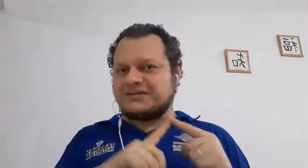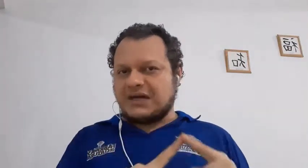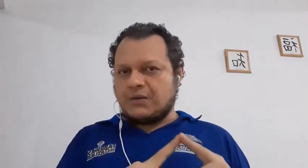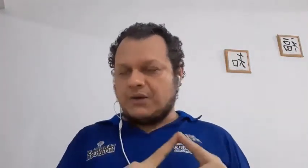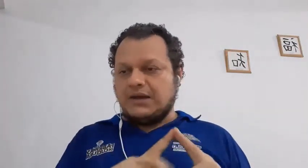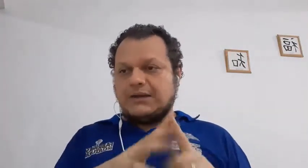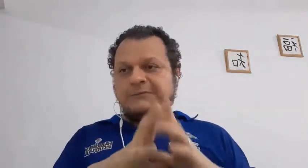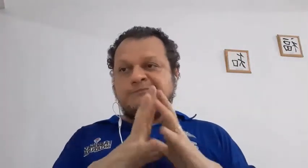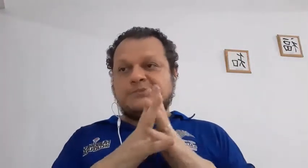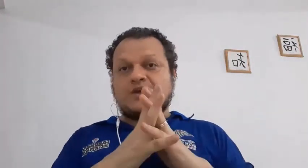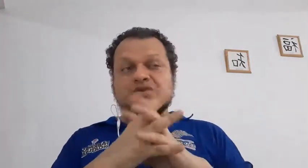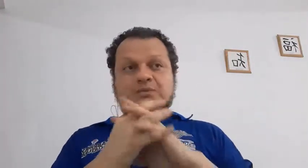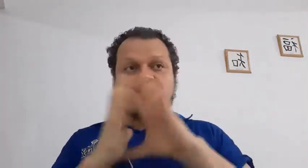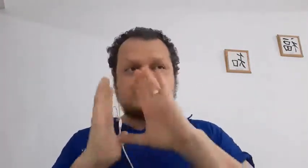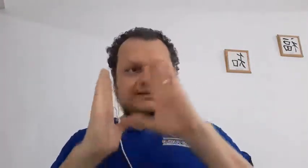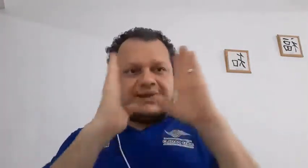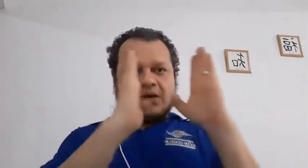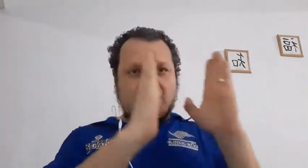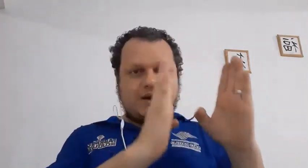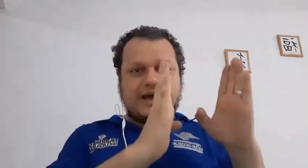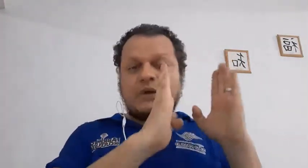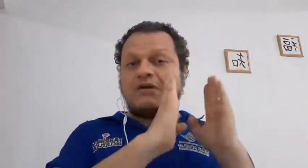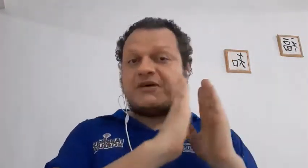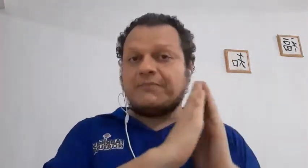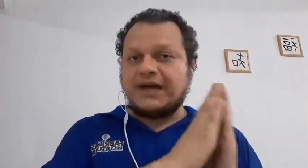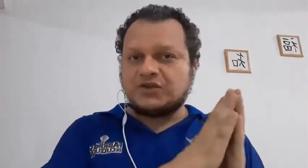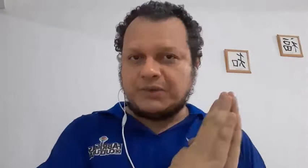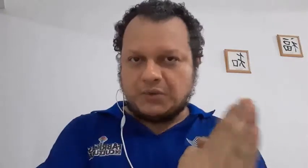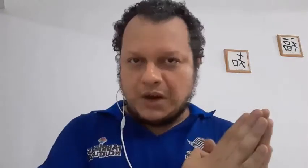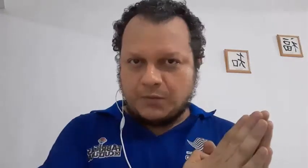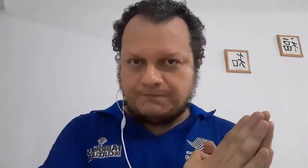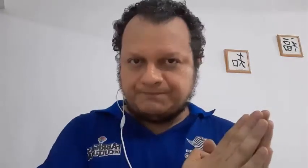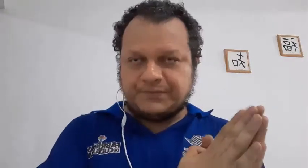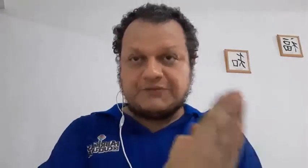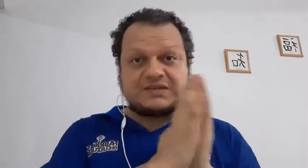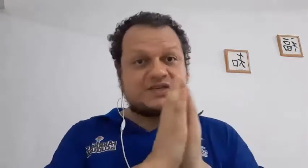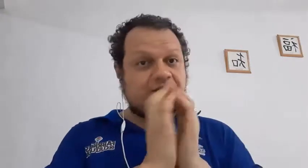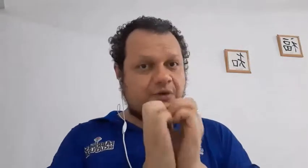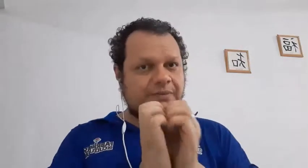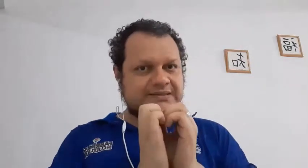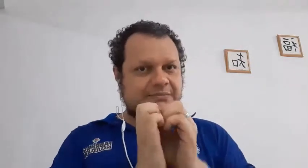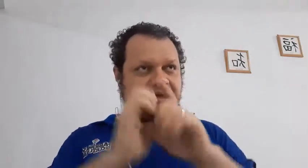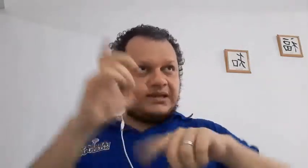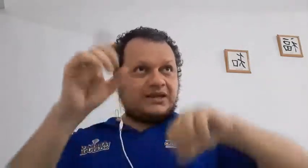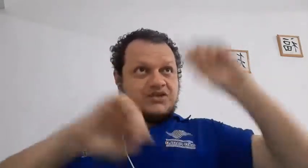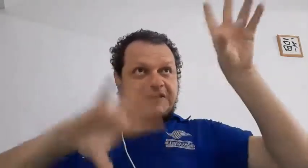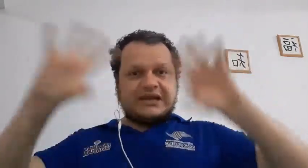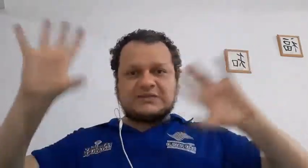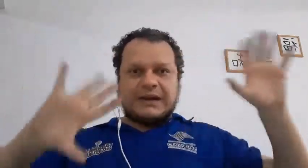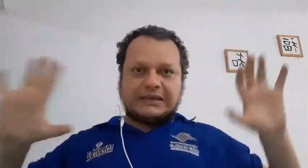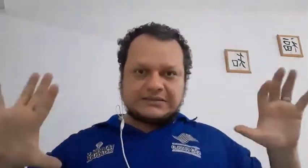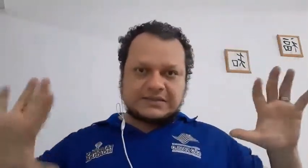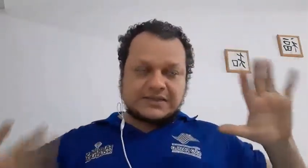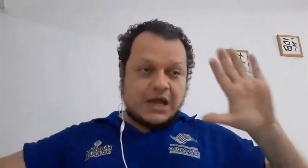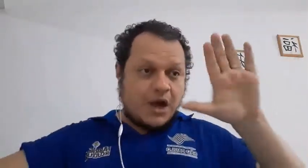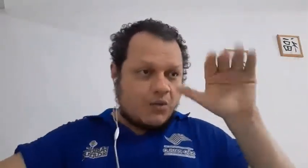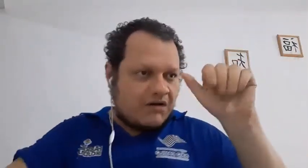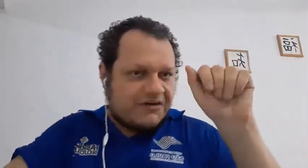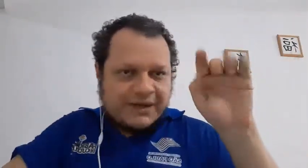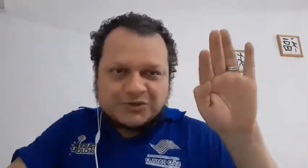universal, nós vamos nos ater agora ao alfabeto manual. E vocês já vão perceber que em diferentes países, o alfabeto